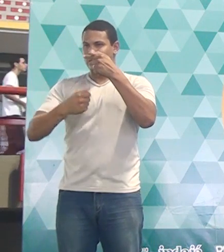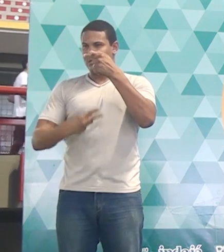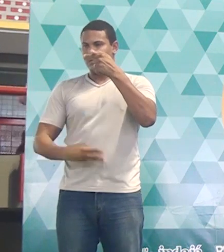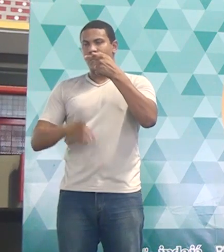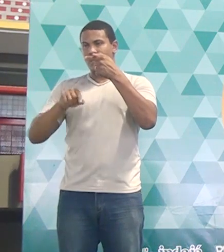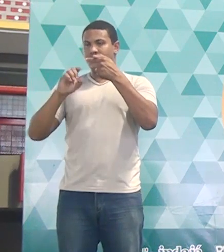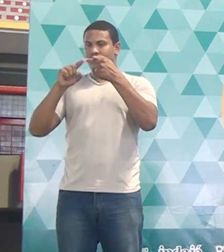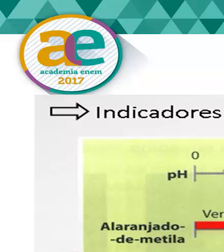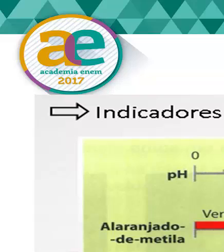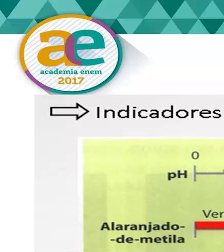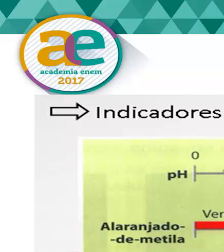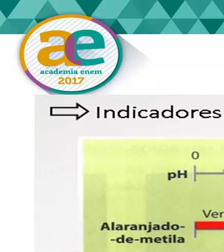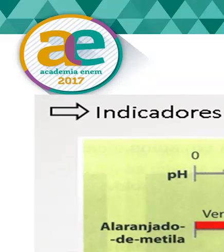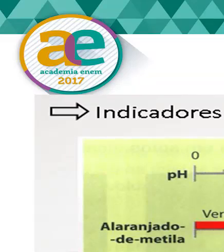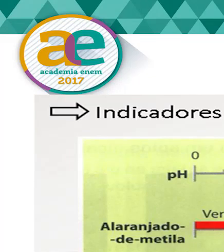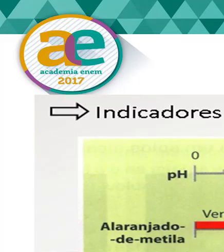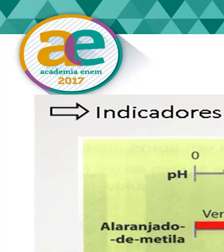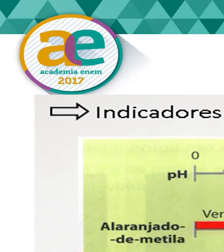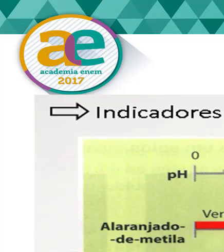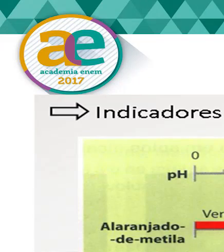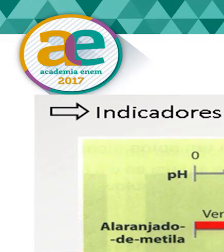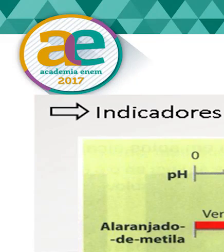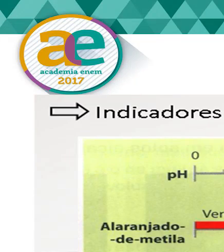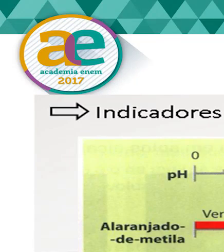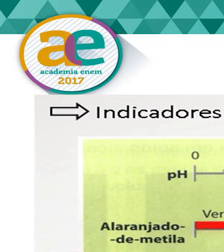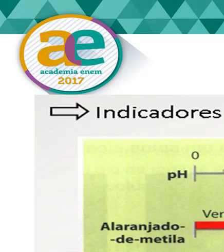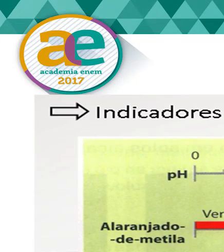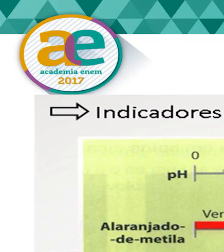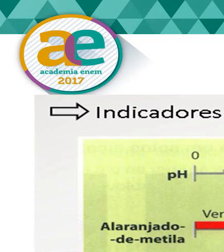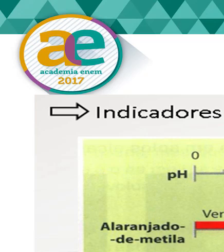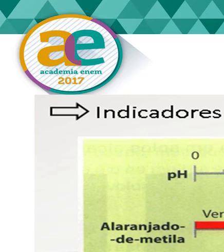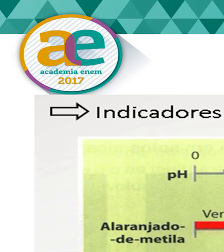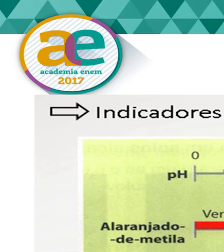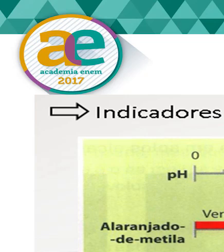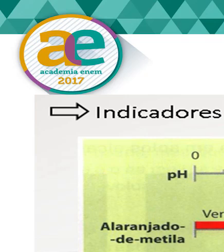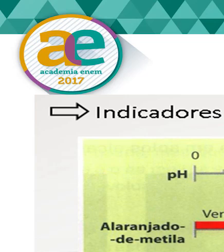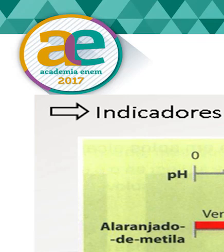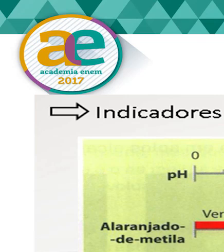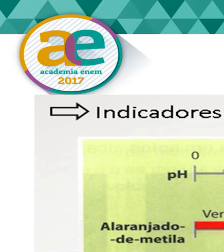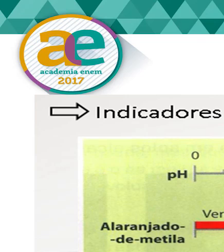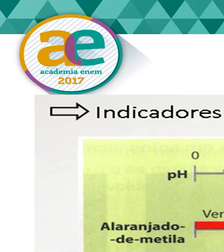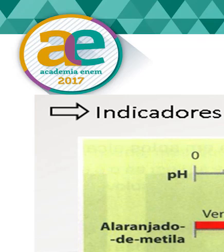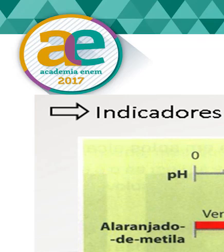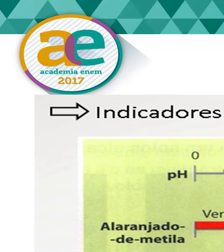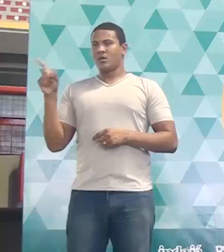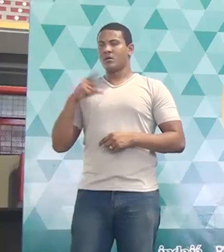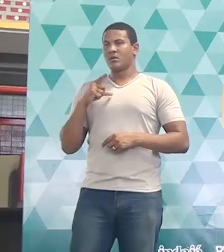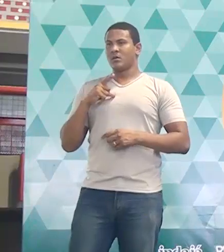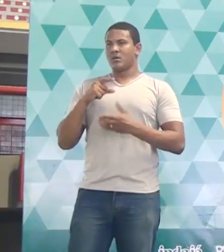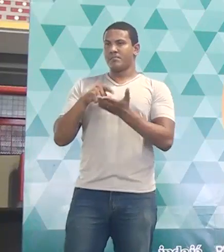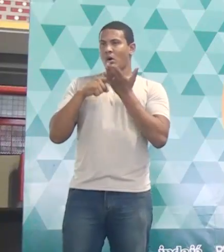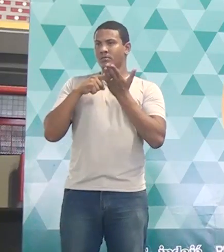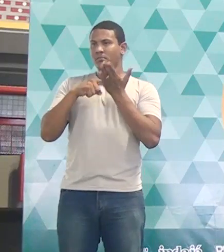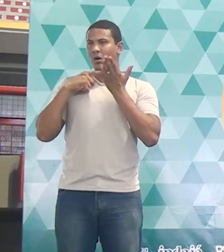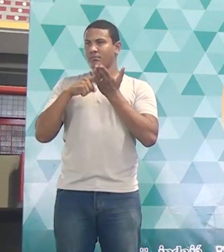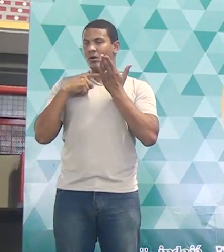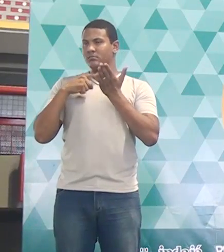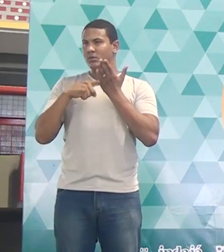Os indicadores. Indicadores são substâncias que mudam de cor quando entram em contato com ácido ou com